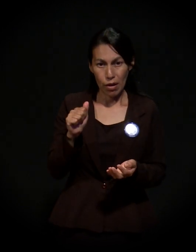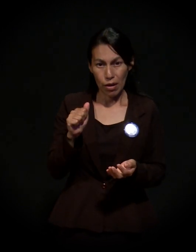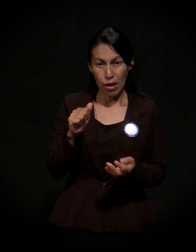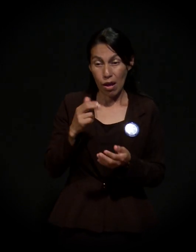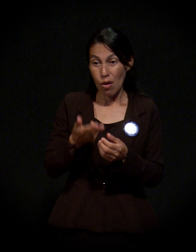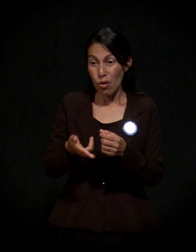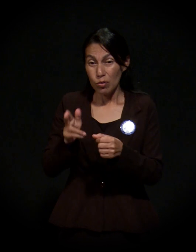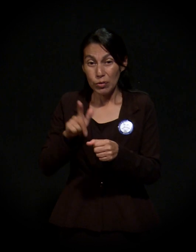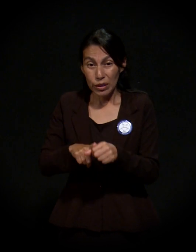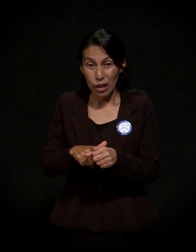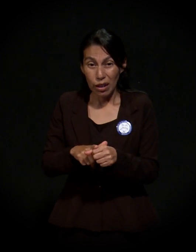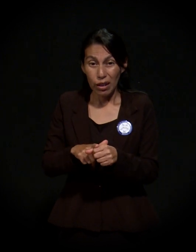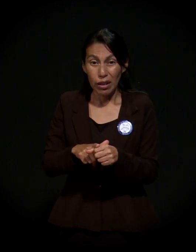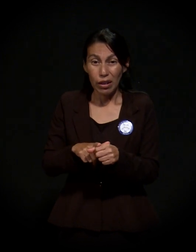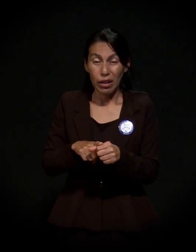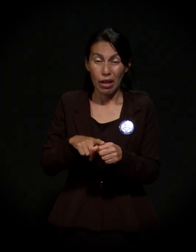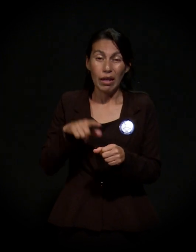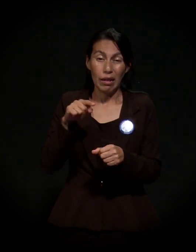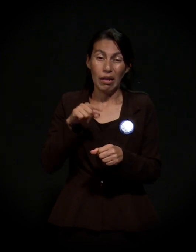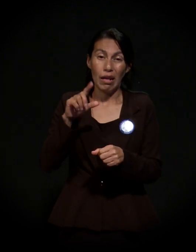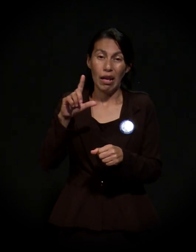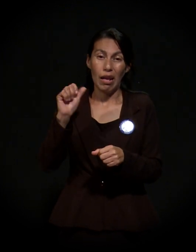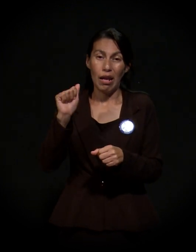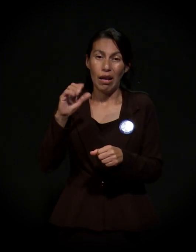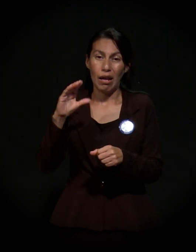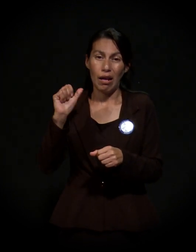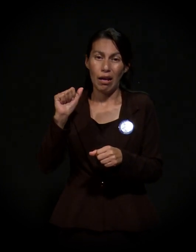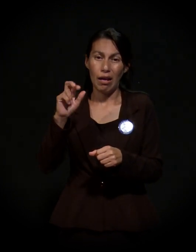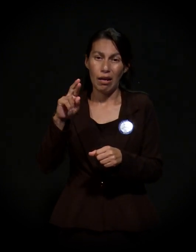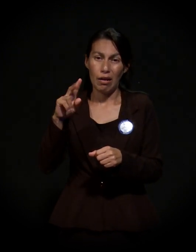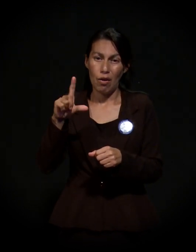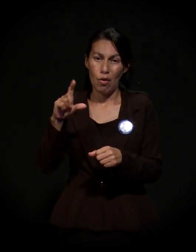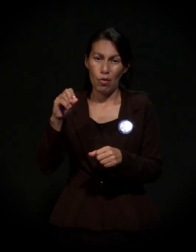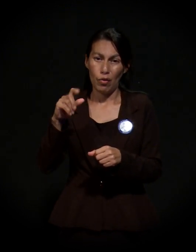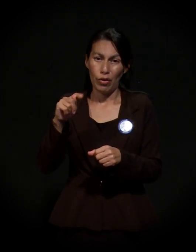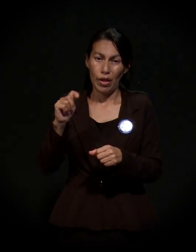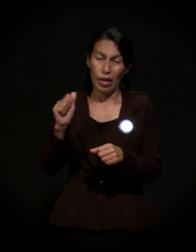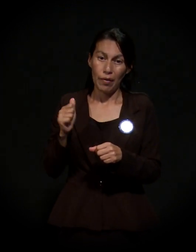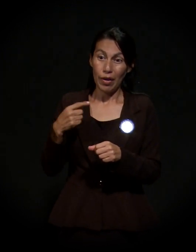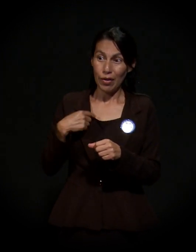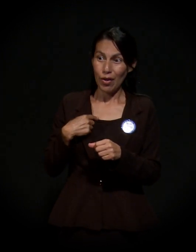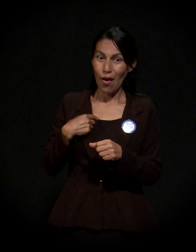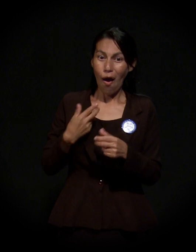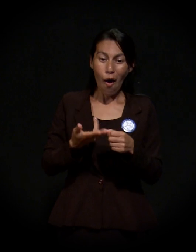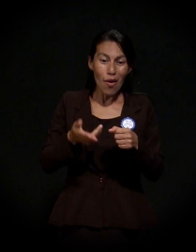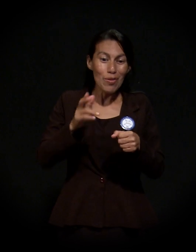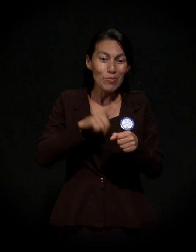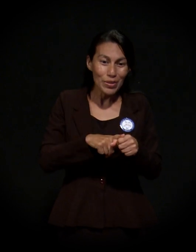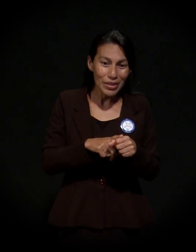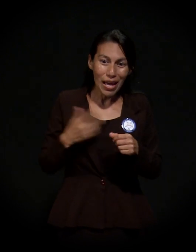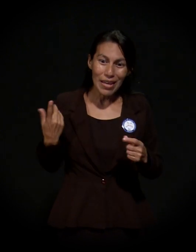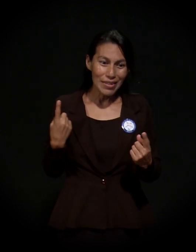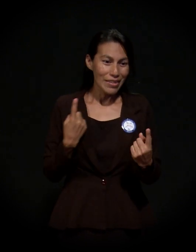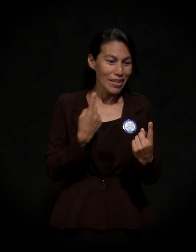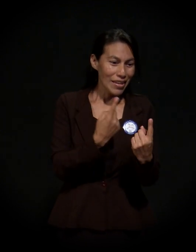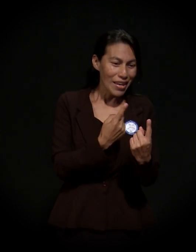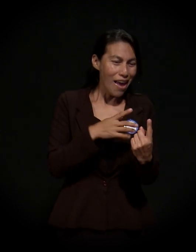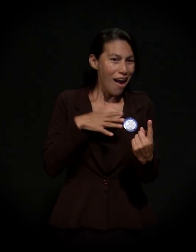yo llegué al hospital para ver a mi madre y poder contarle que ya había aprobado mi examen